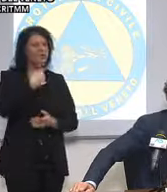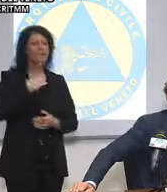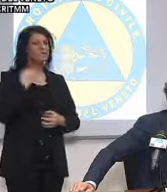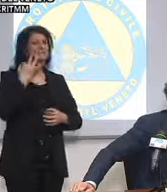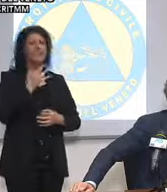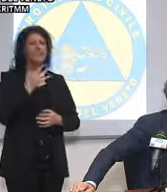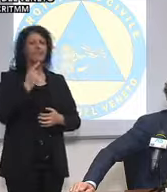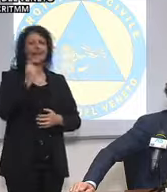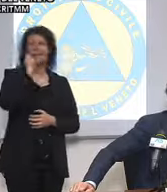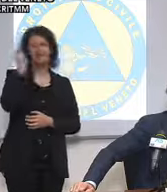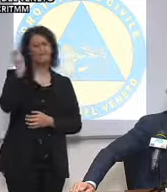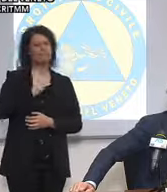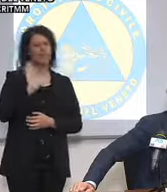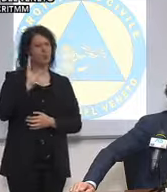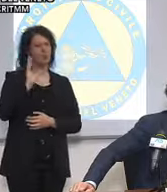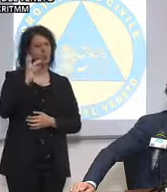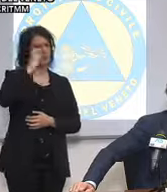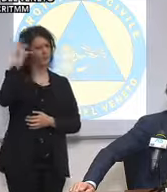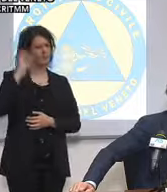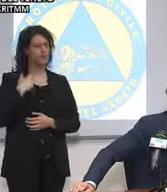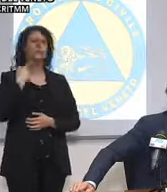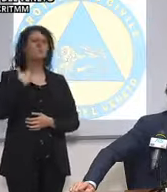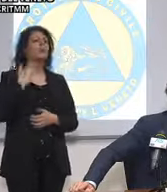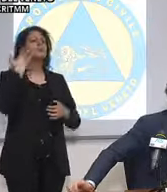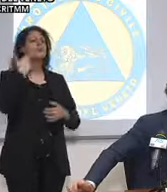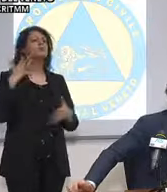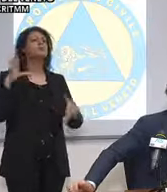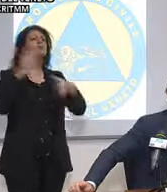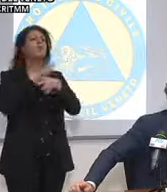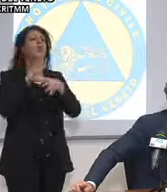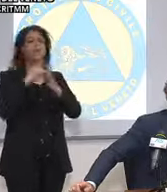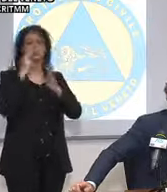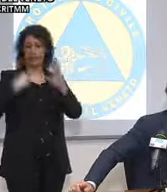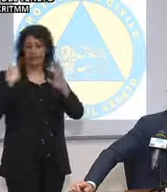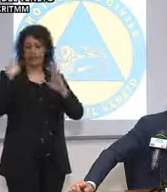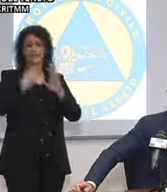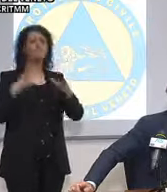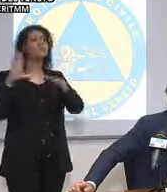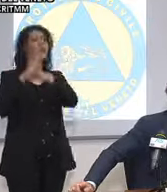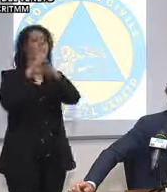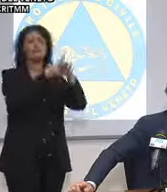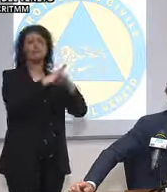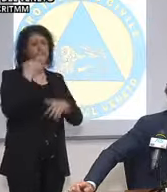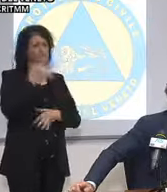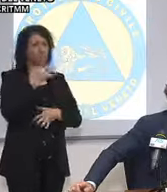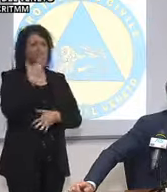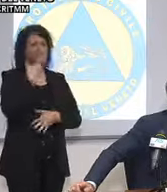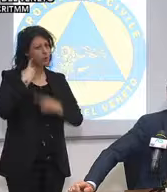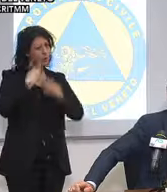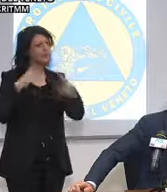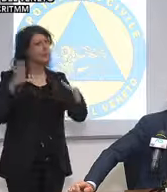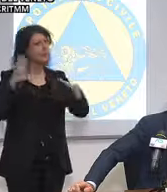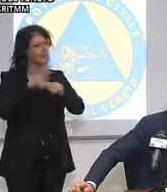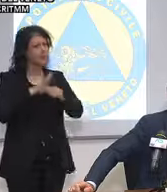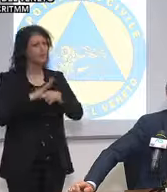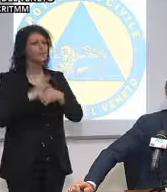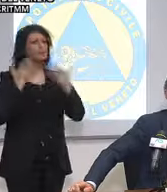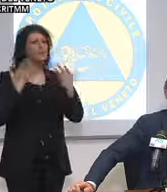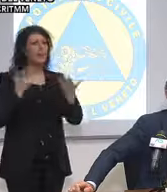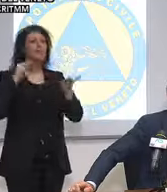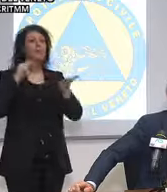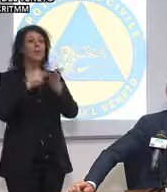rispettoso. Ho sempre fatto squadra con chiunque in questi due mesi, voglio continuare a farla. Ma che il problema